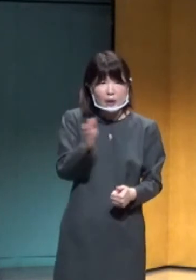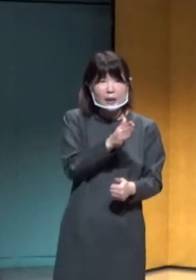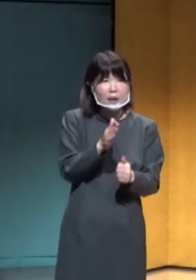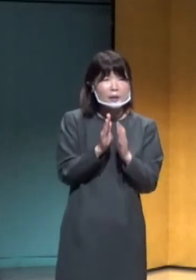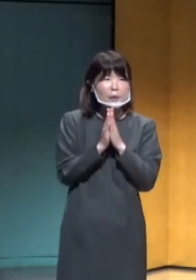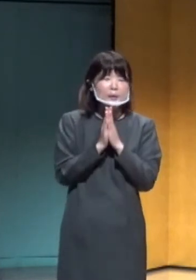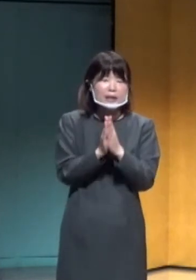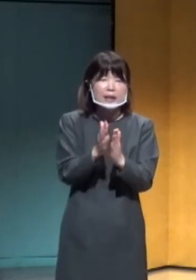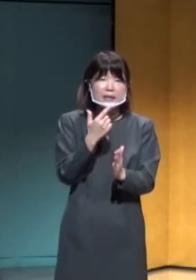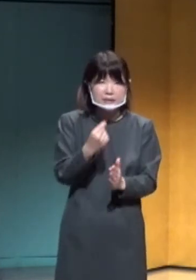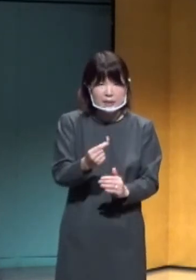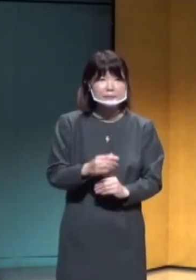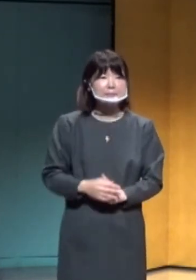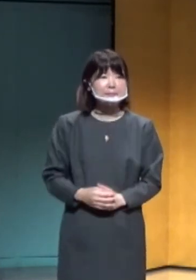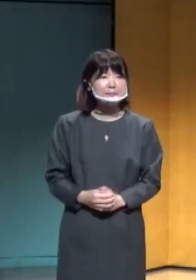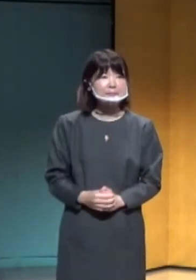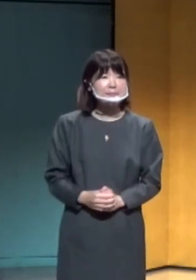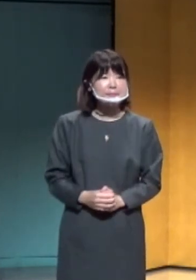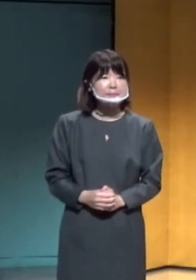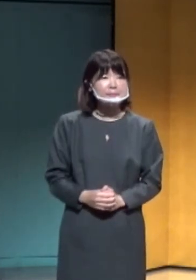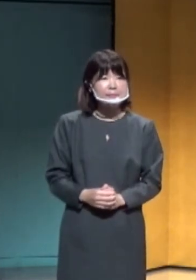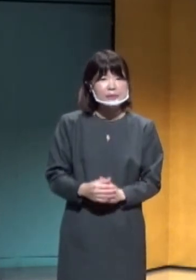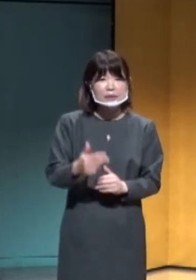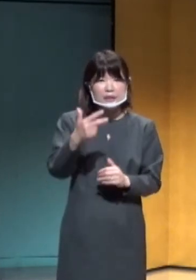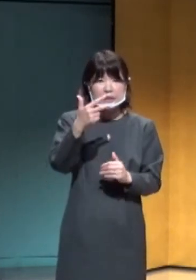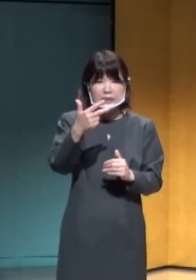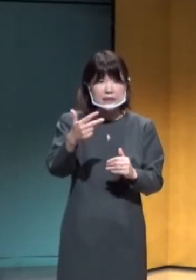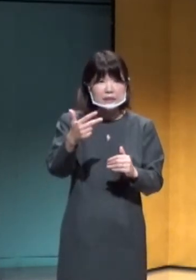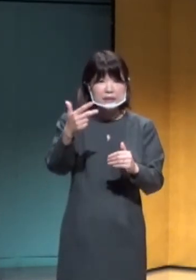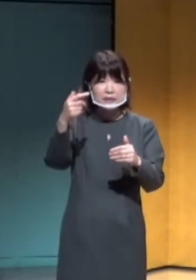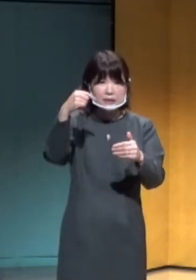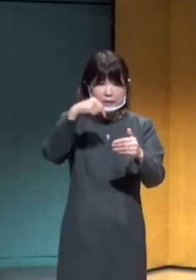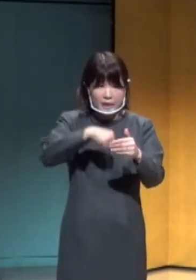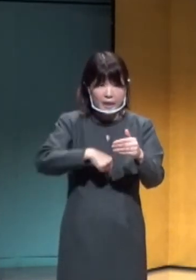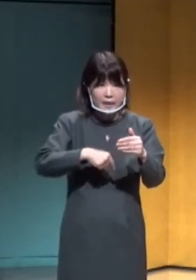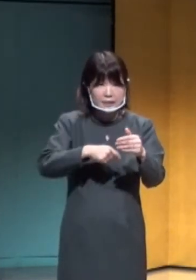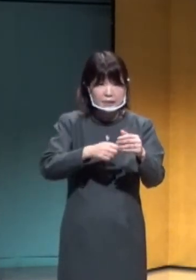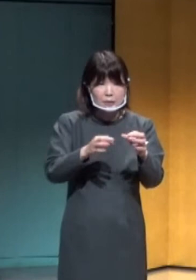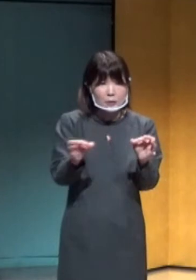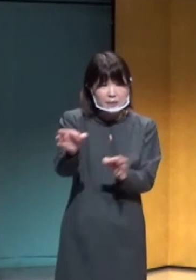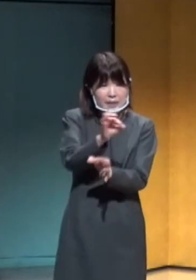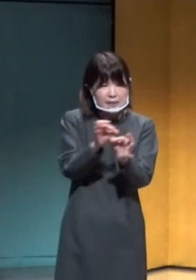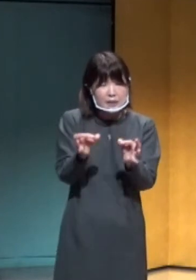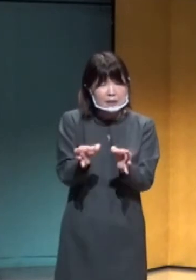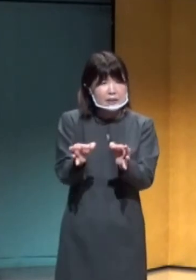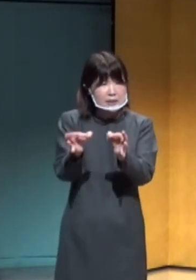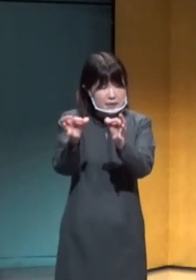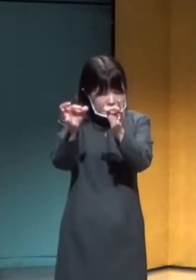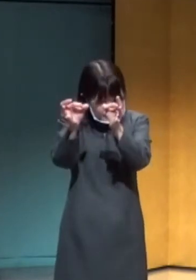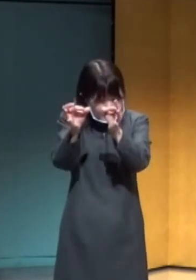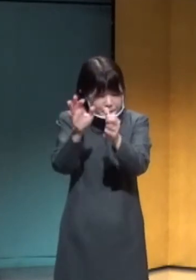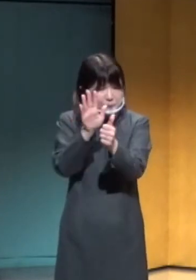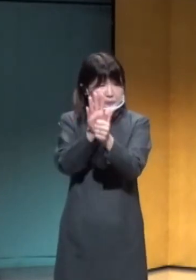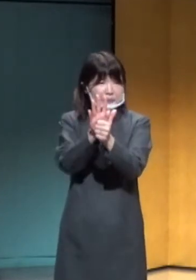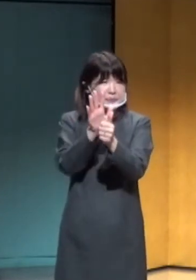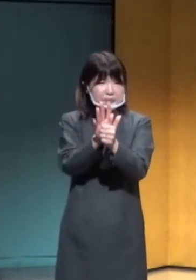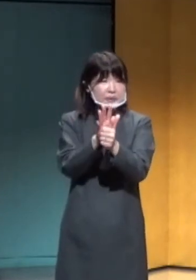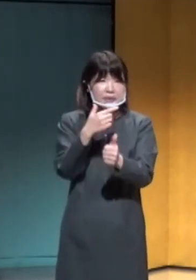上げます。市内経済の発展をこれからもさらに進めてまいることをお誓い申しておきます。